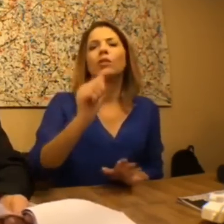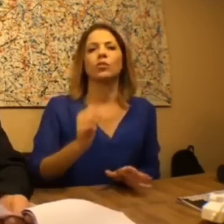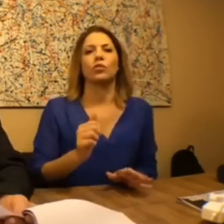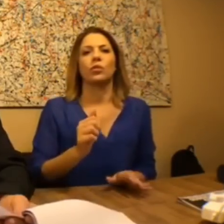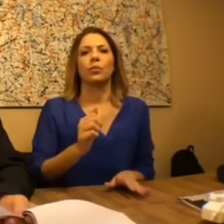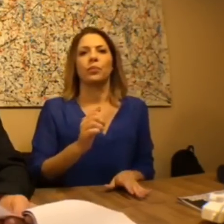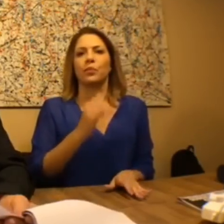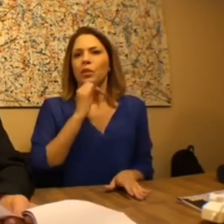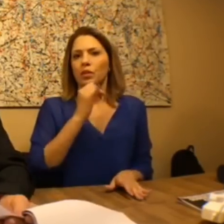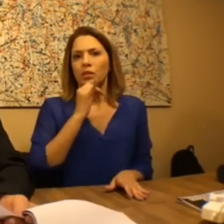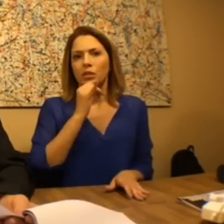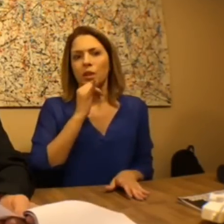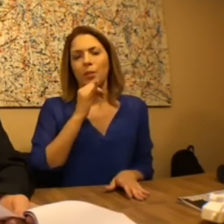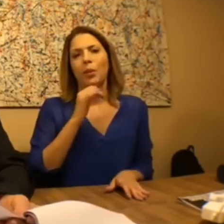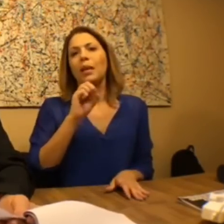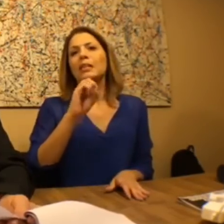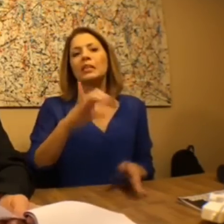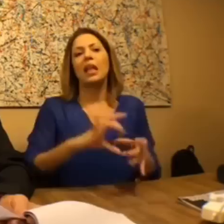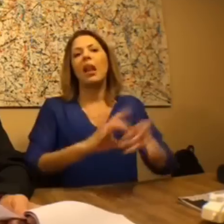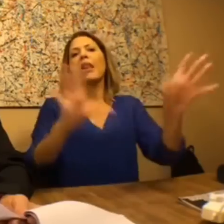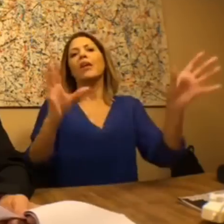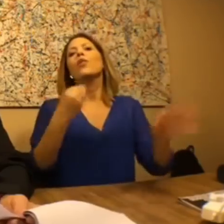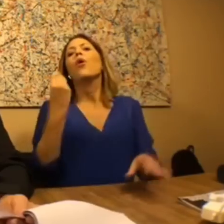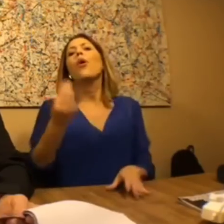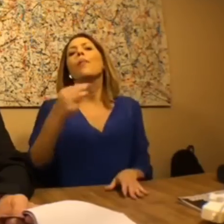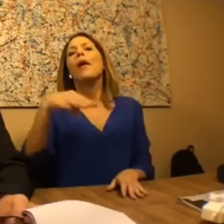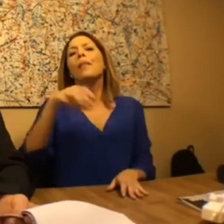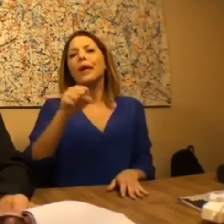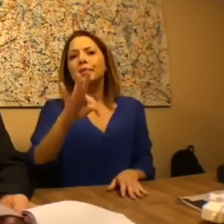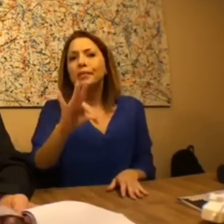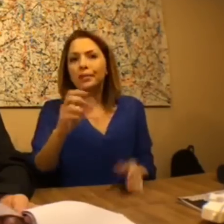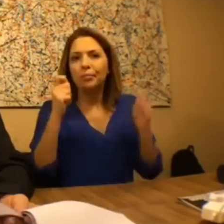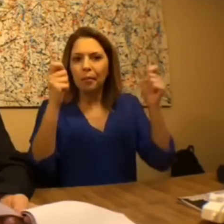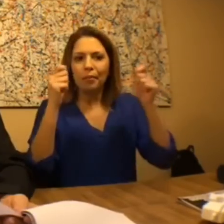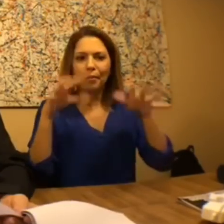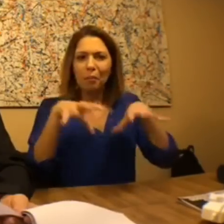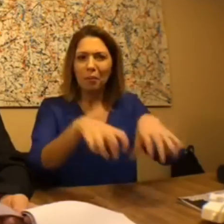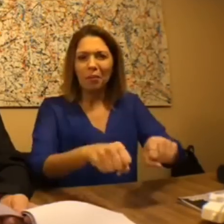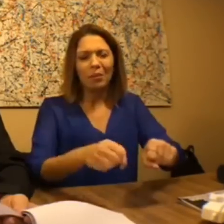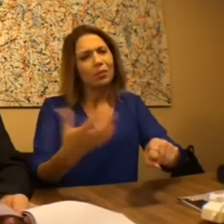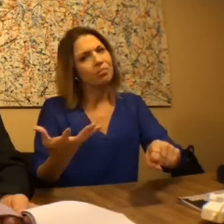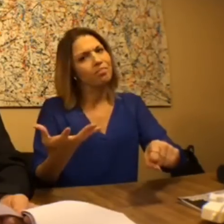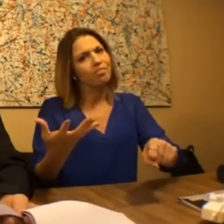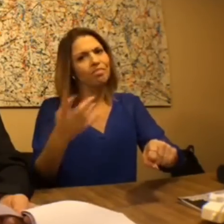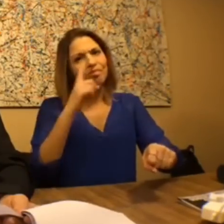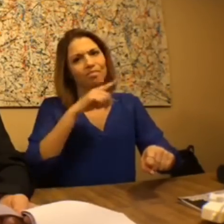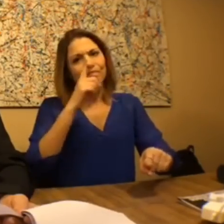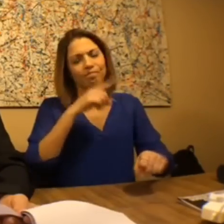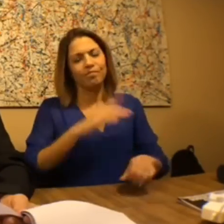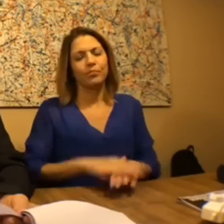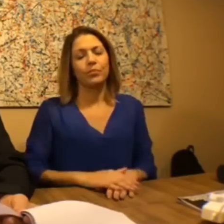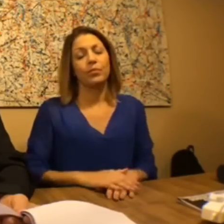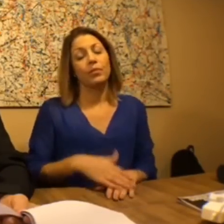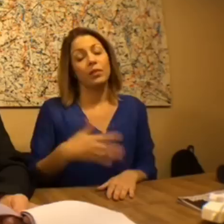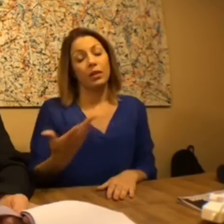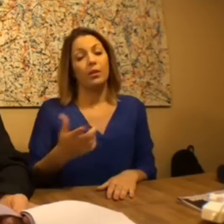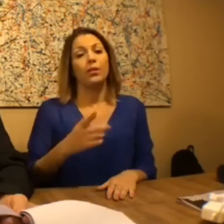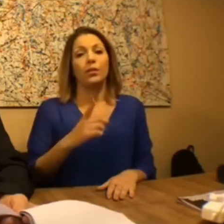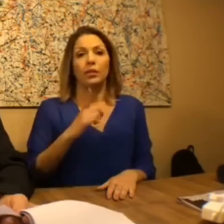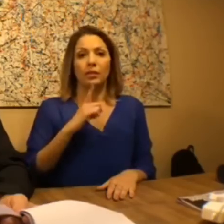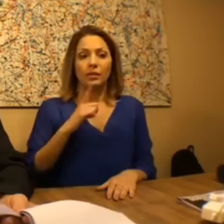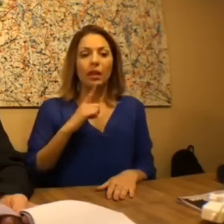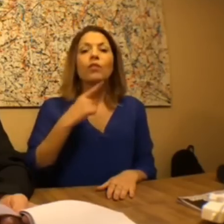produzir como? Através do MST? É complicada a situação. Implantação, né? Novas terras, ampliação das